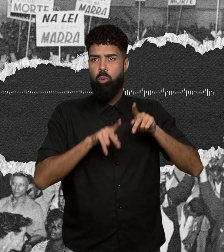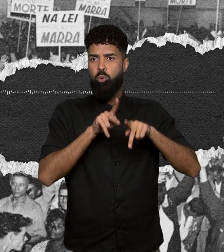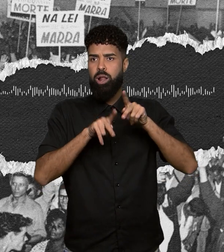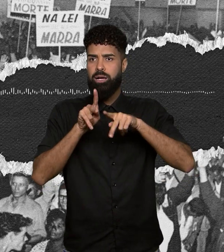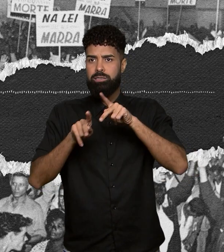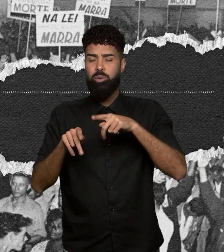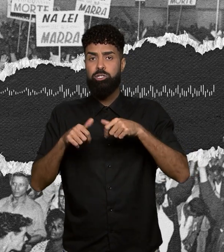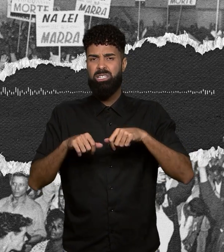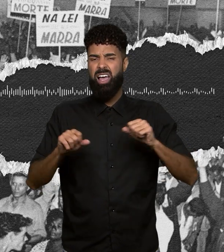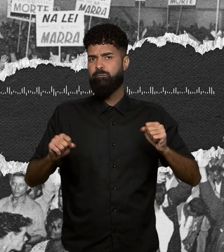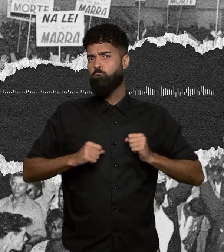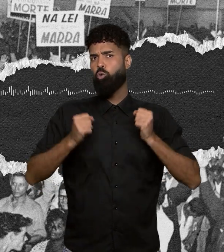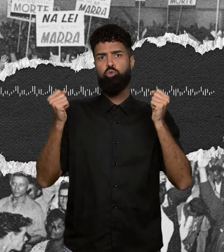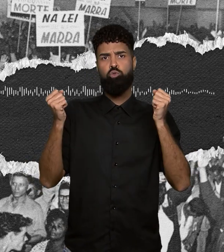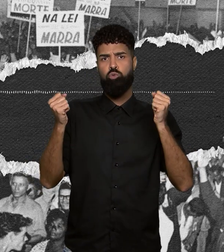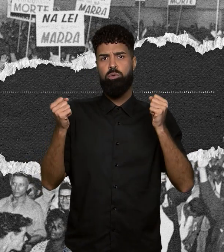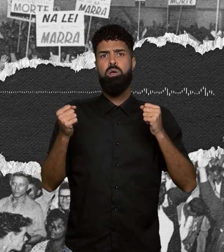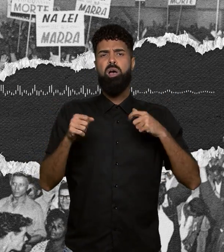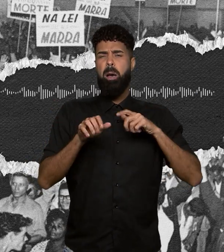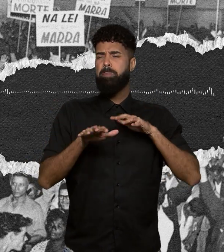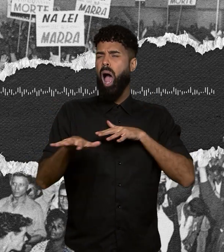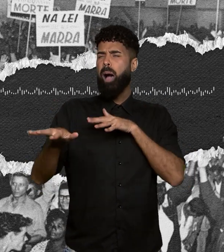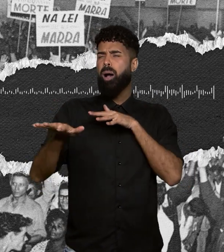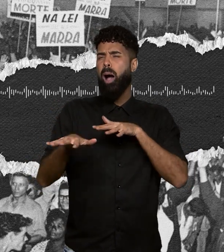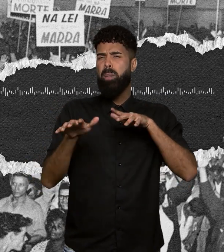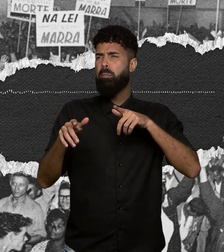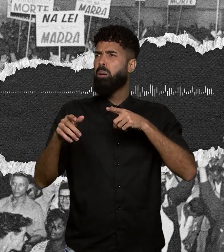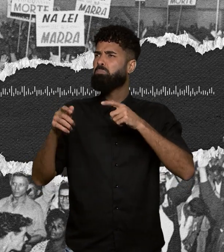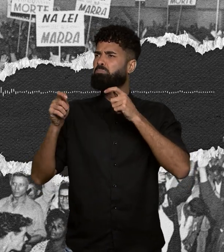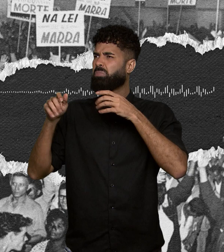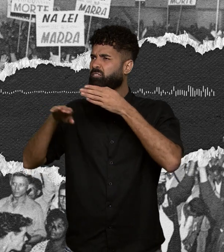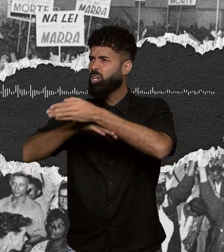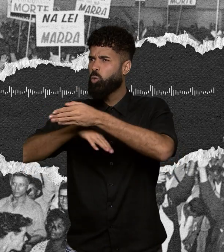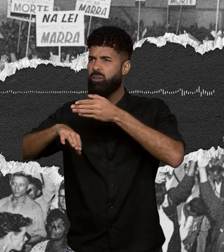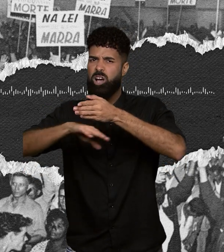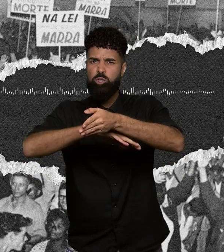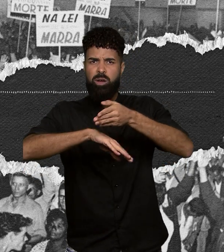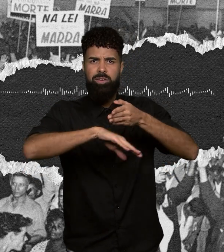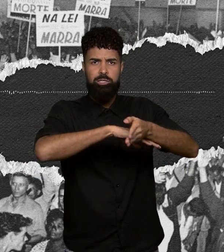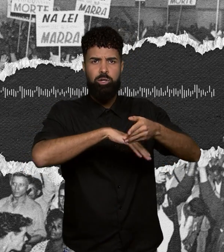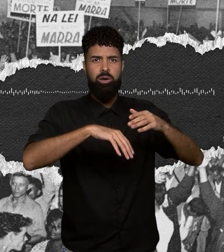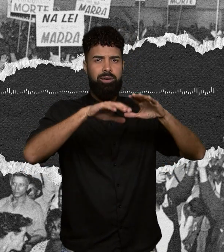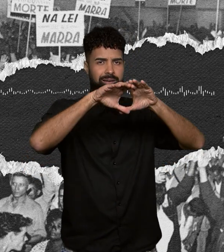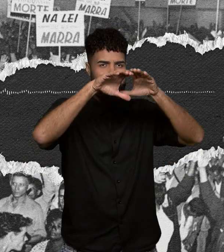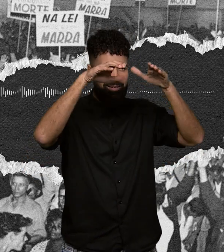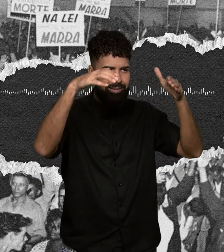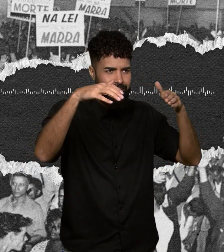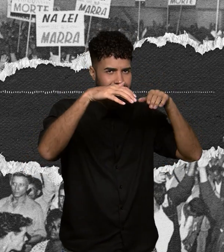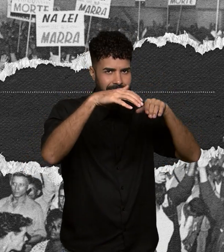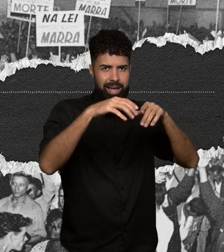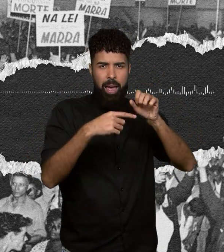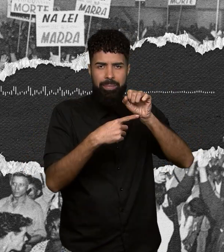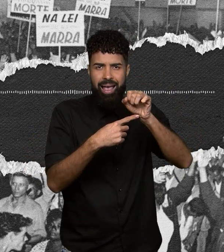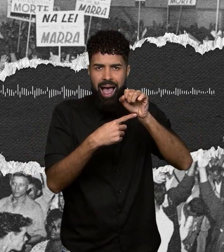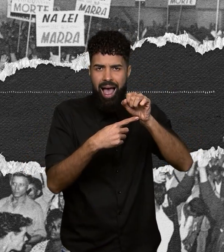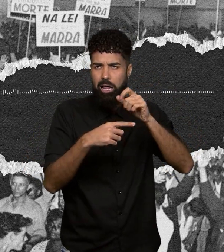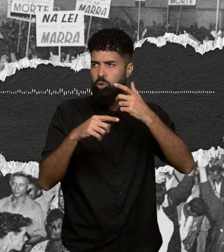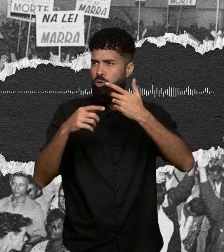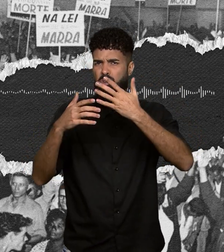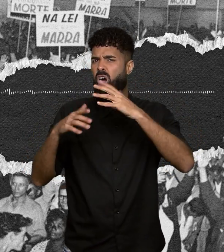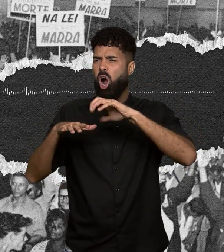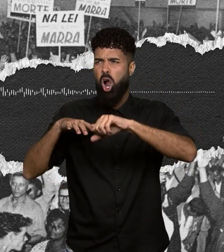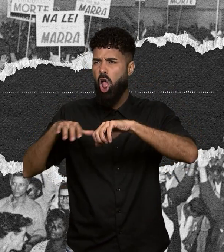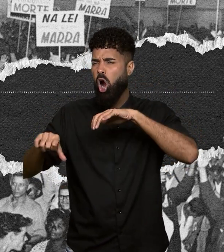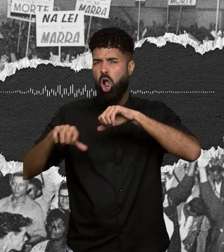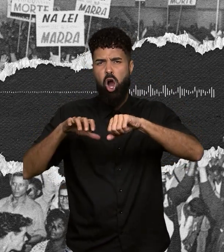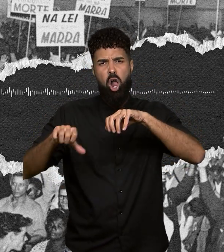se revoltou e ganhando as ruas Invadiu um a um todos os armazéns empórios e mercadinhos num saque